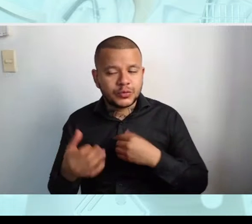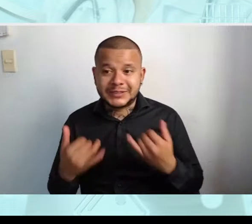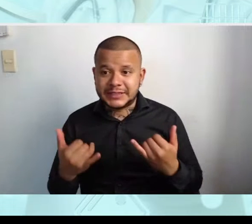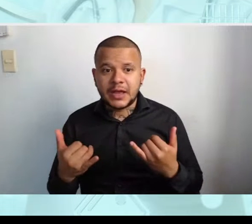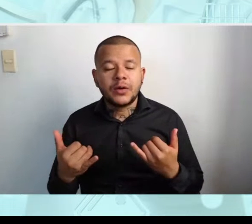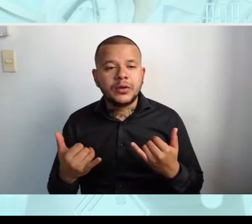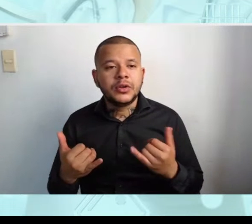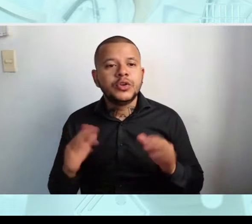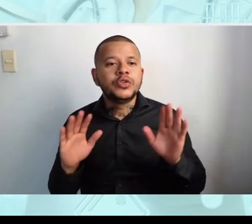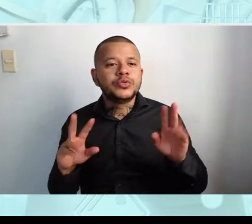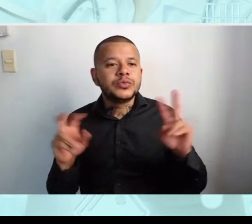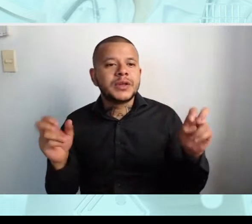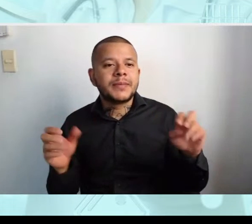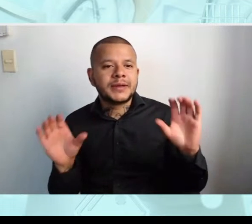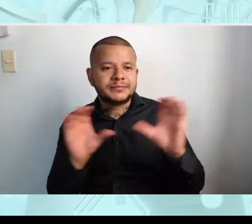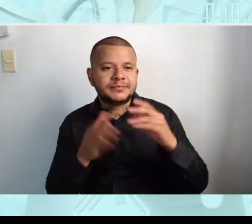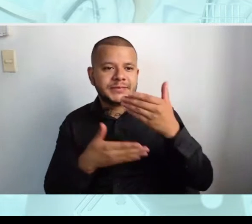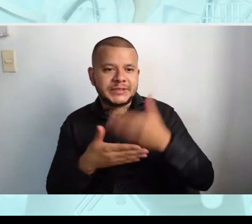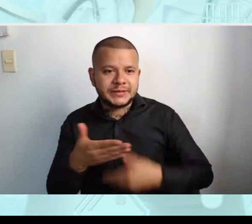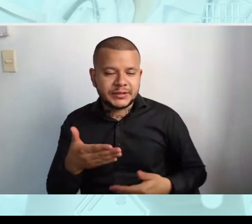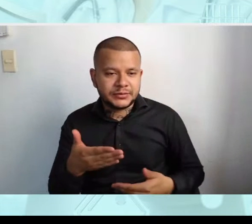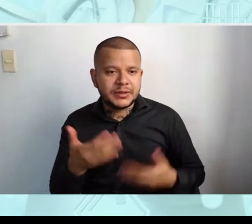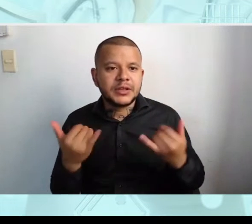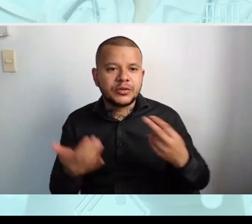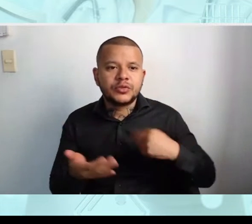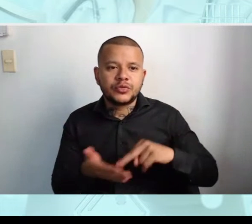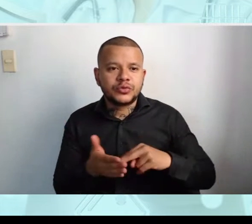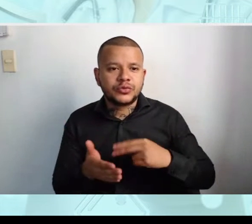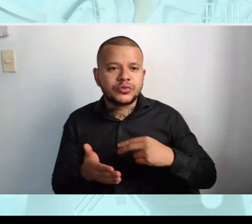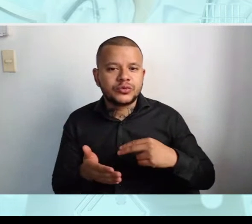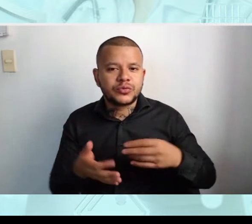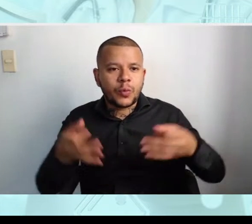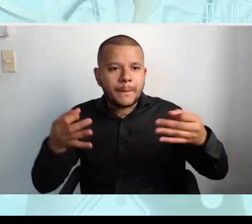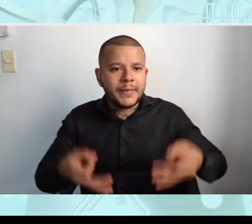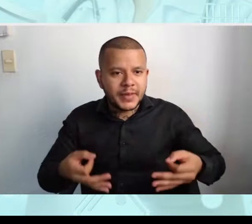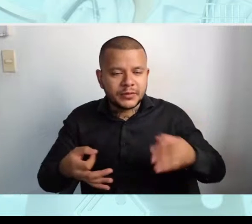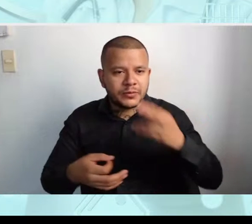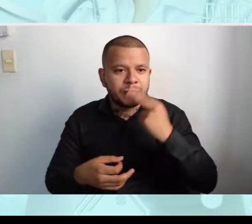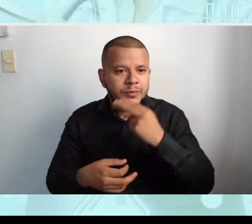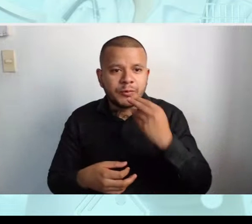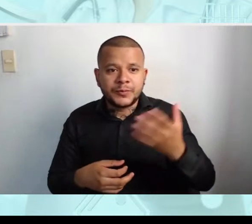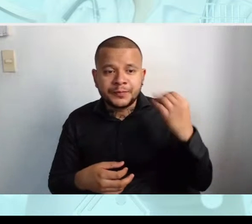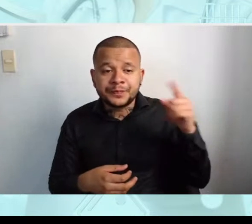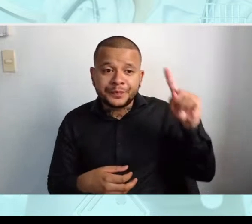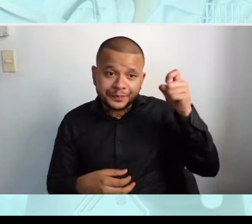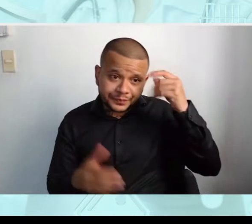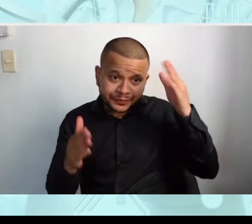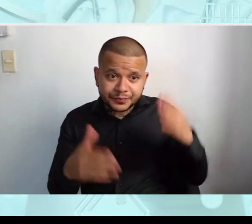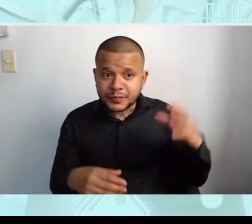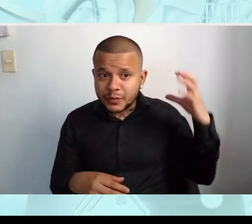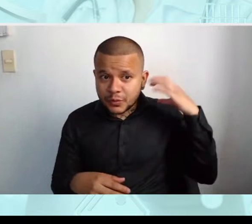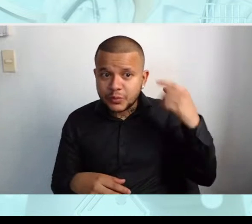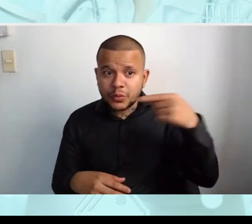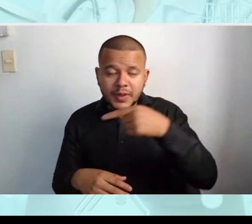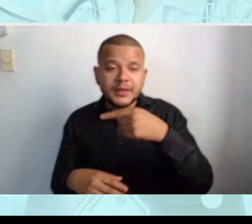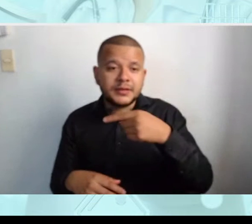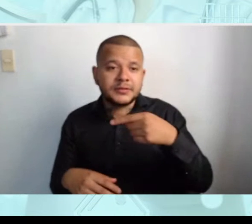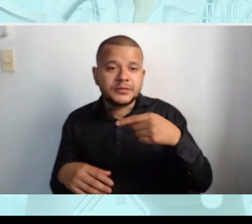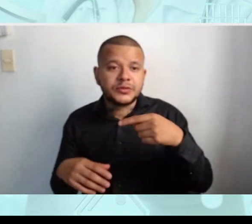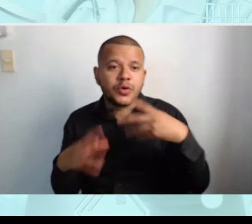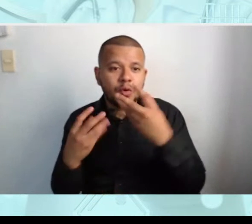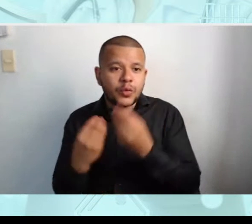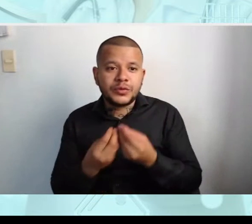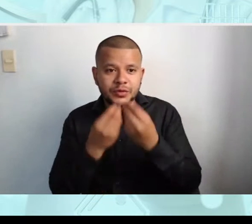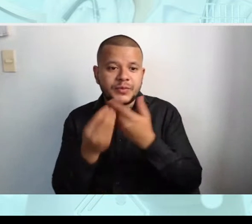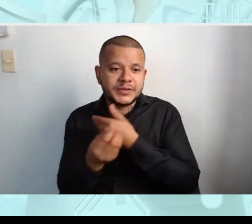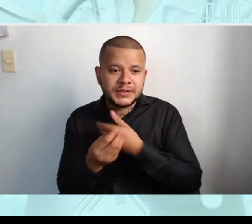desde el área de la certificación. Esto es el cumplimiento del compromiso que se hizo el gobernador de Córdoba con el consejero. Y aquí